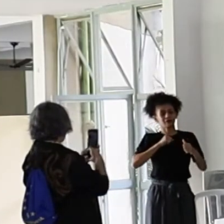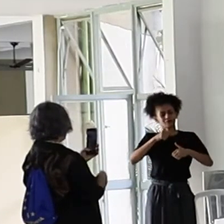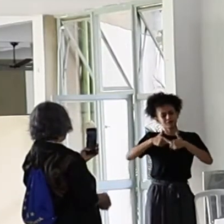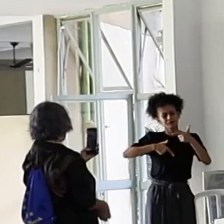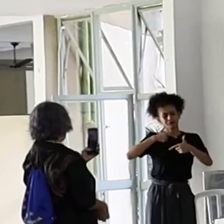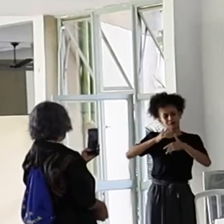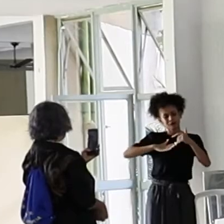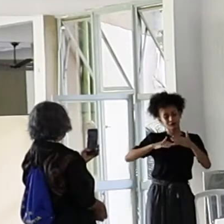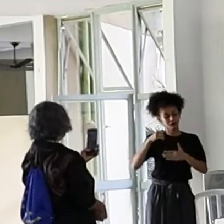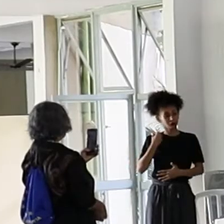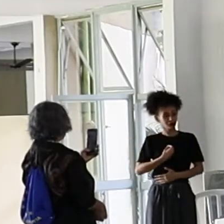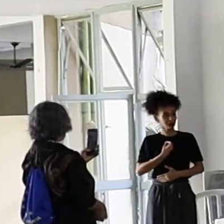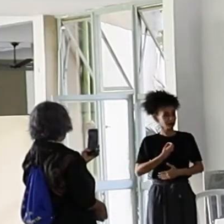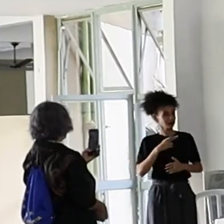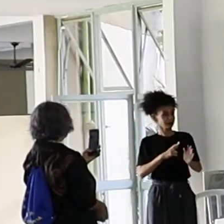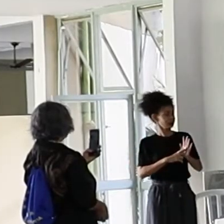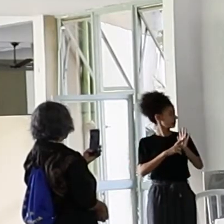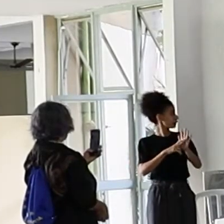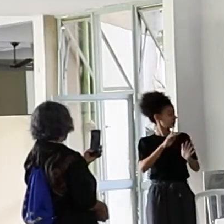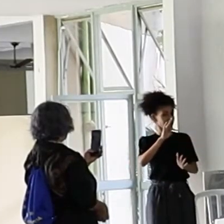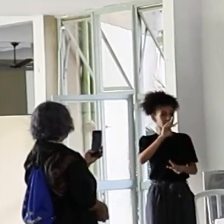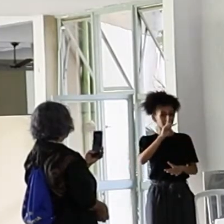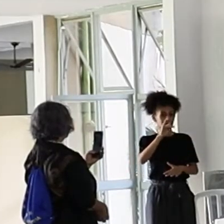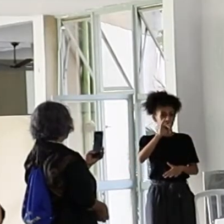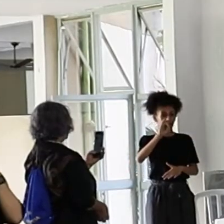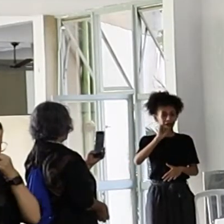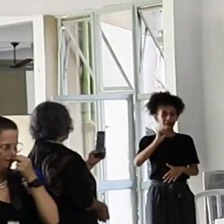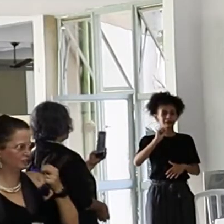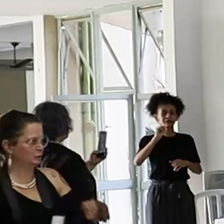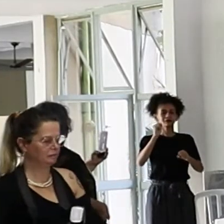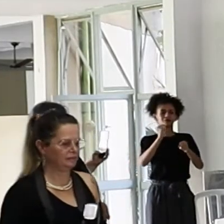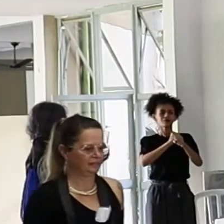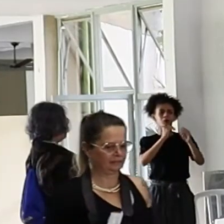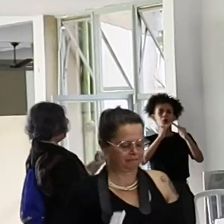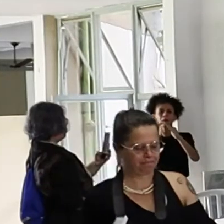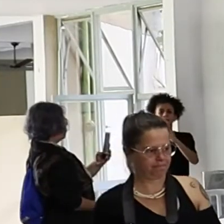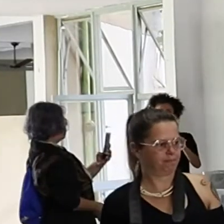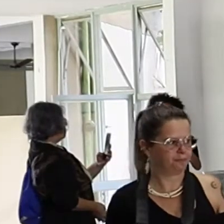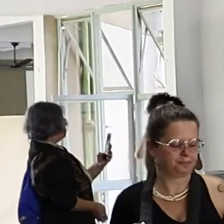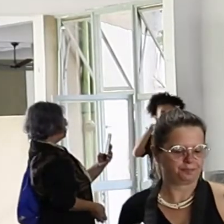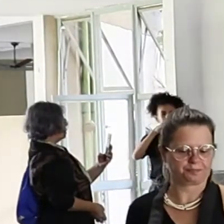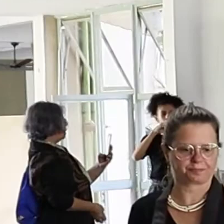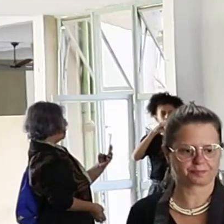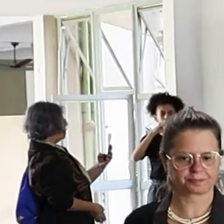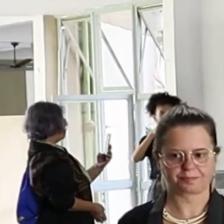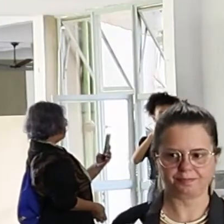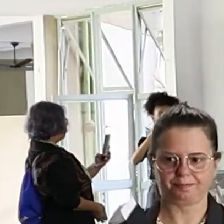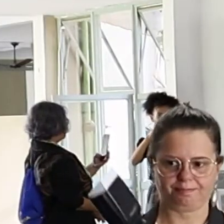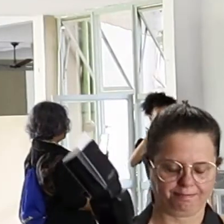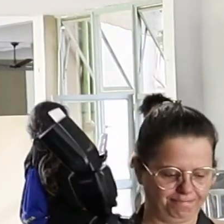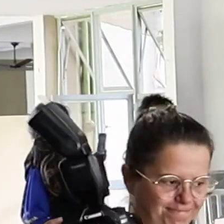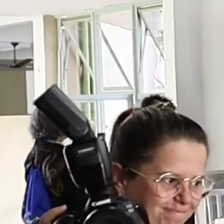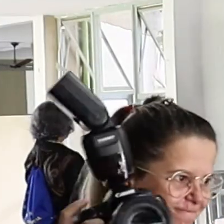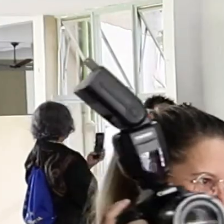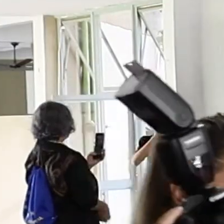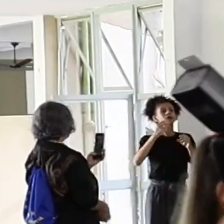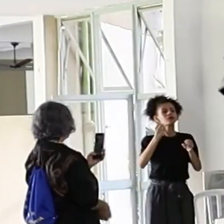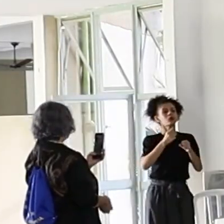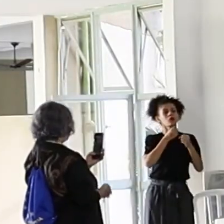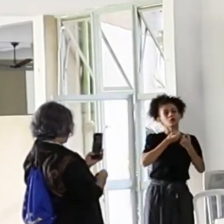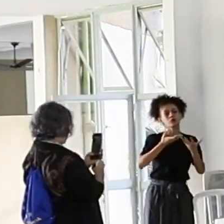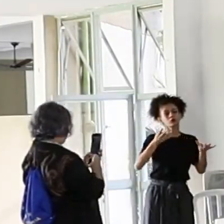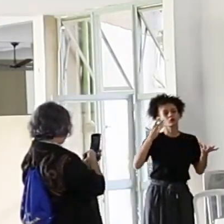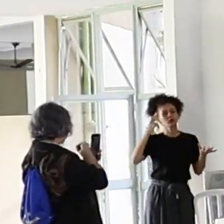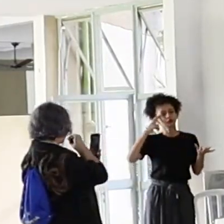profissional hoje eu estou aqui representando a Taís imobiliária que tem como sua missão realizar sonhos né